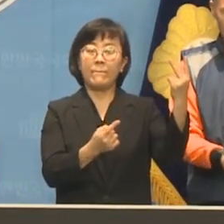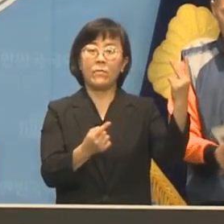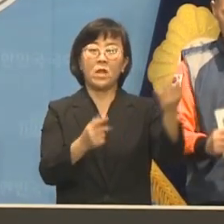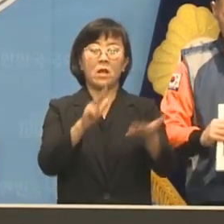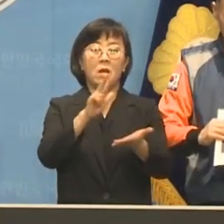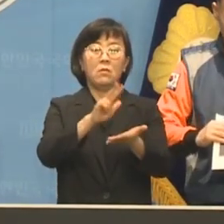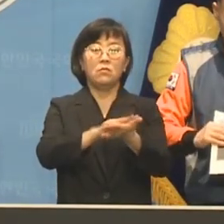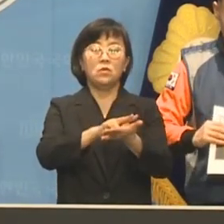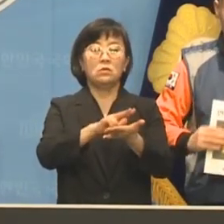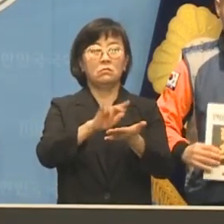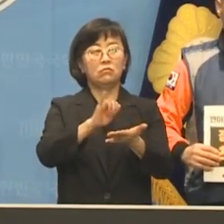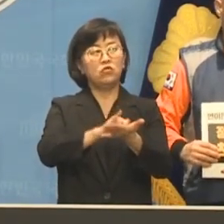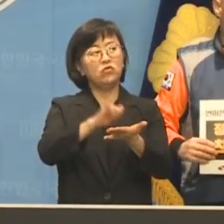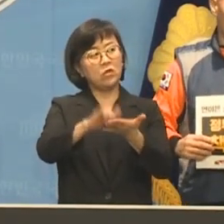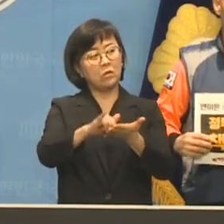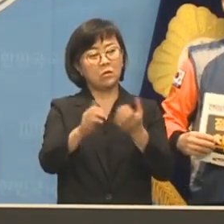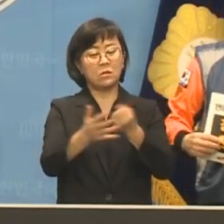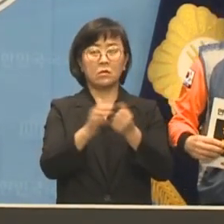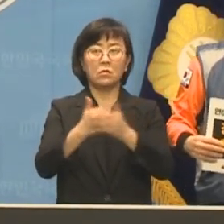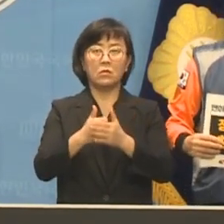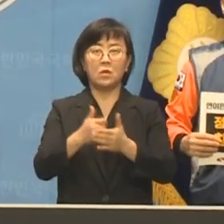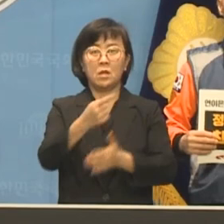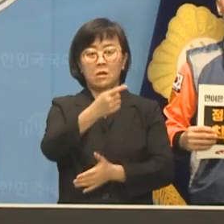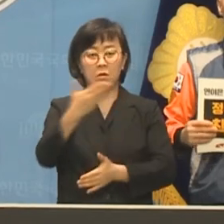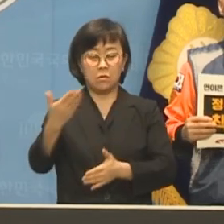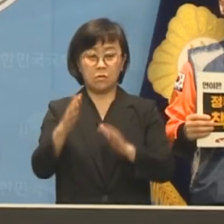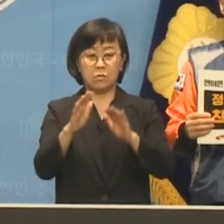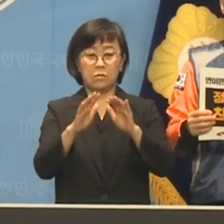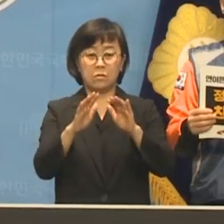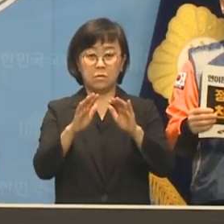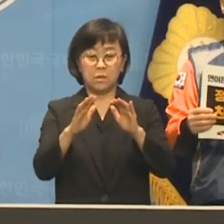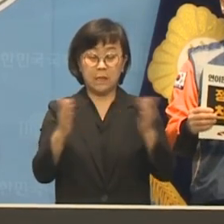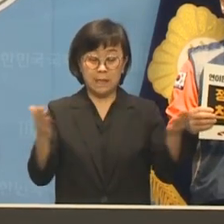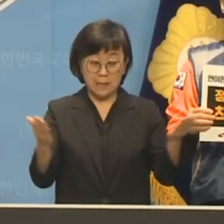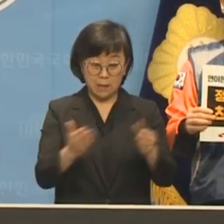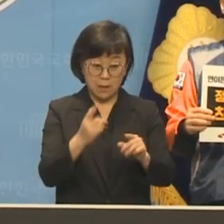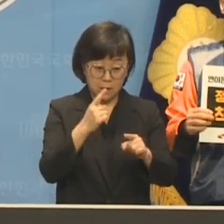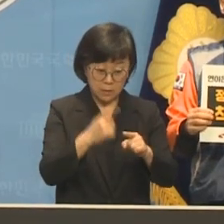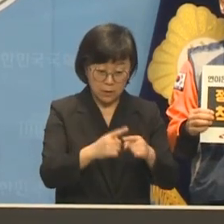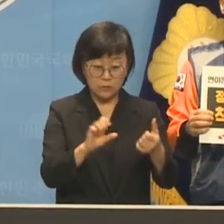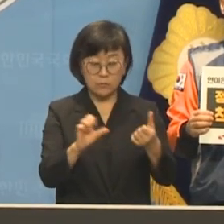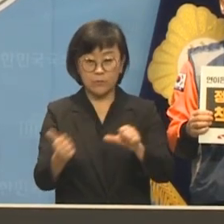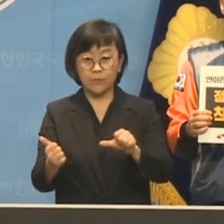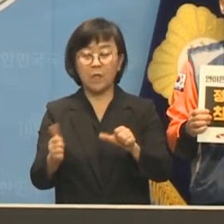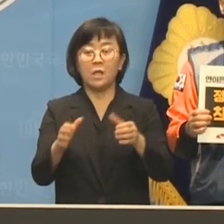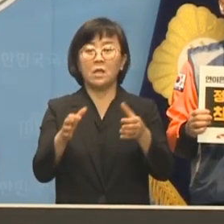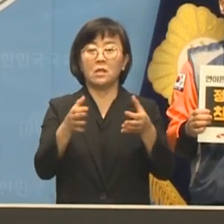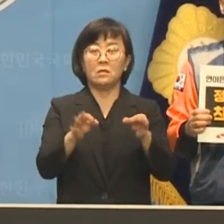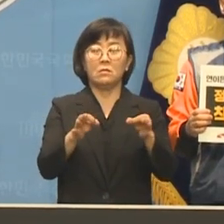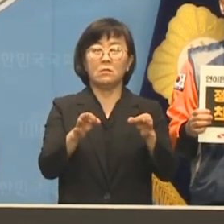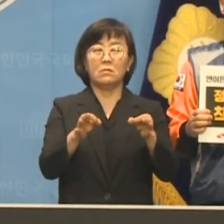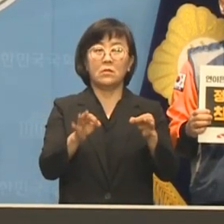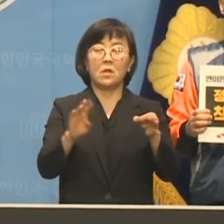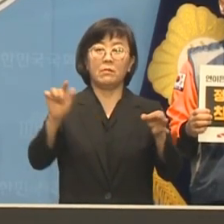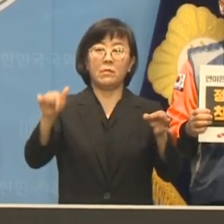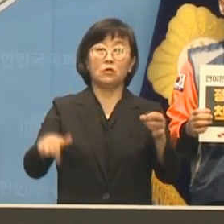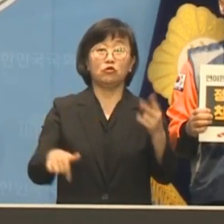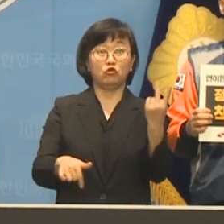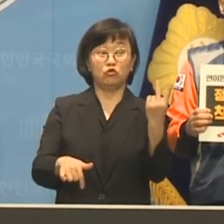문경에서 저희 영웅소방관 두 분이 순직 사건이 있었습니다. 고 김수광, 고